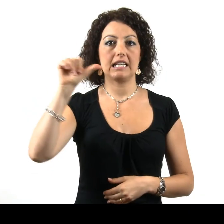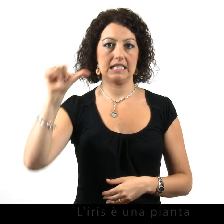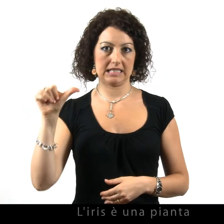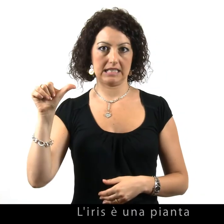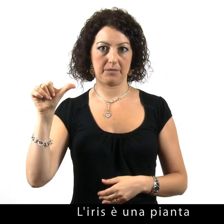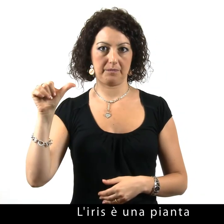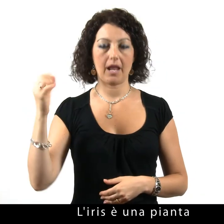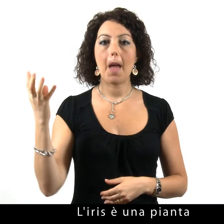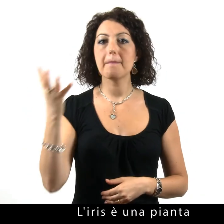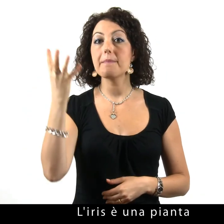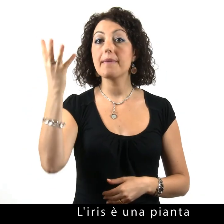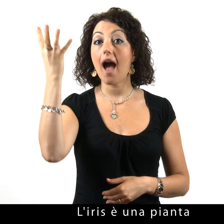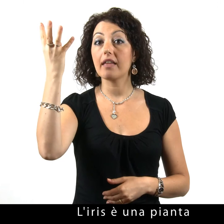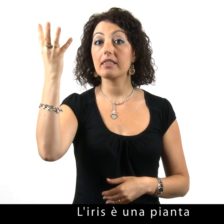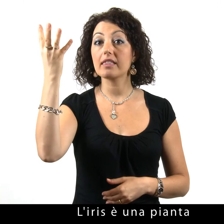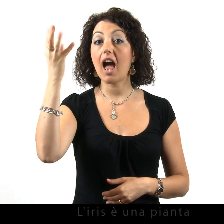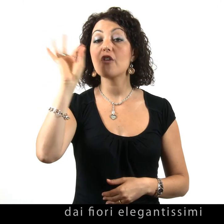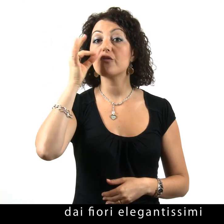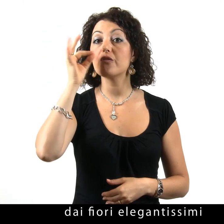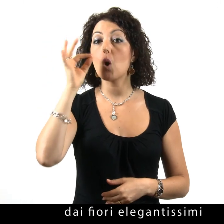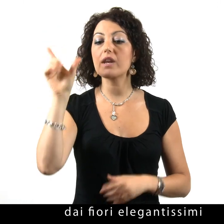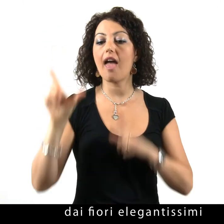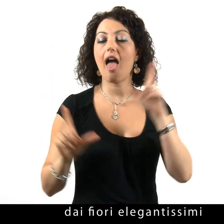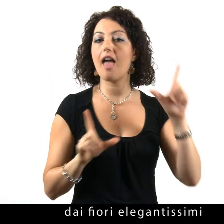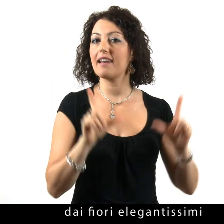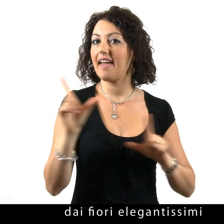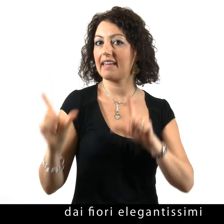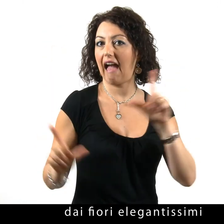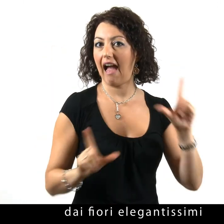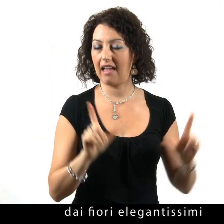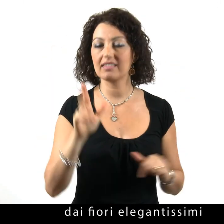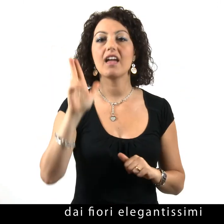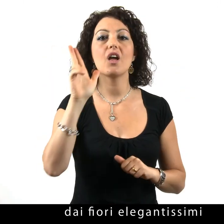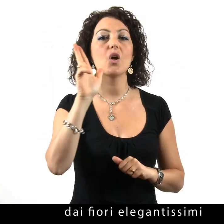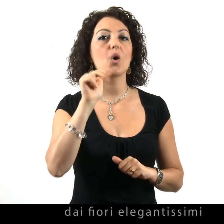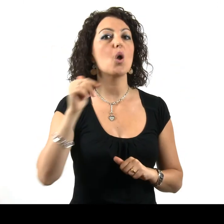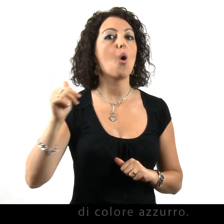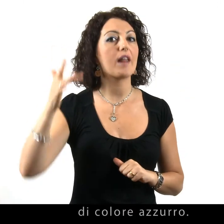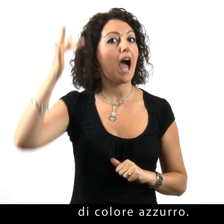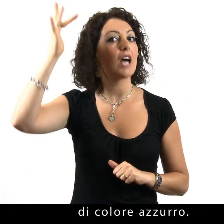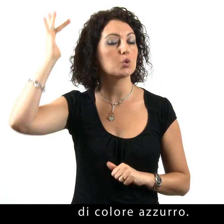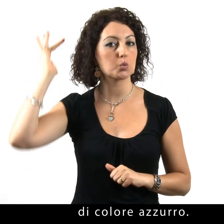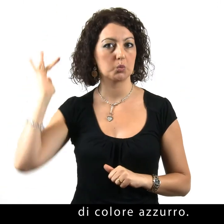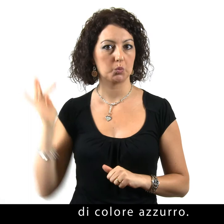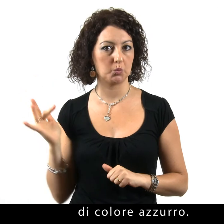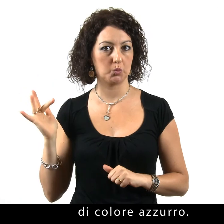L'iris è una pianta dai fiori elegantissimi, di colore azzurro.